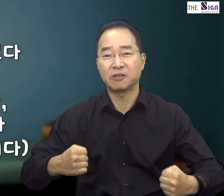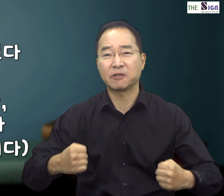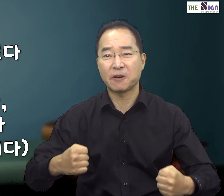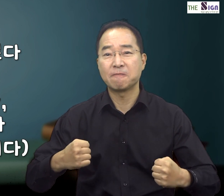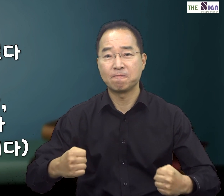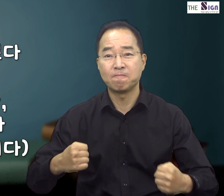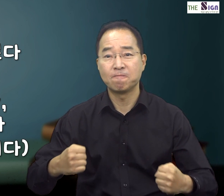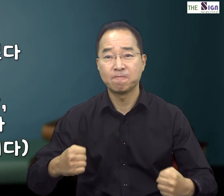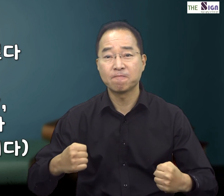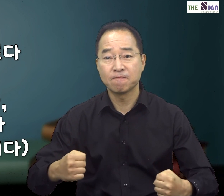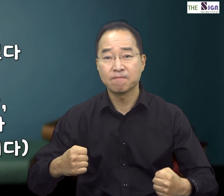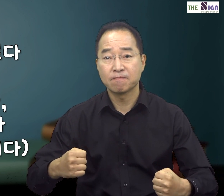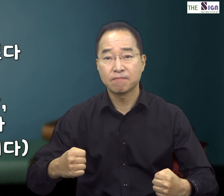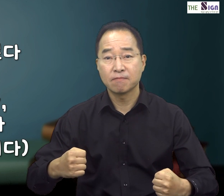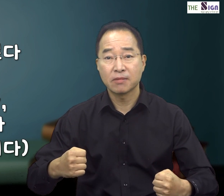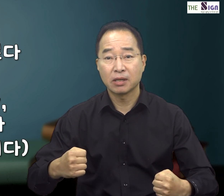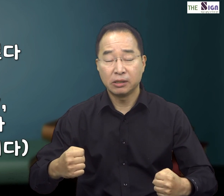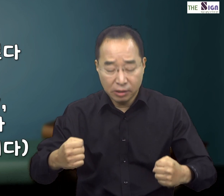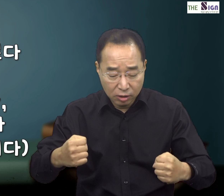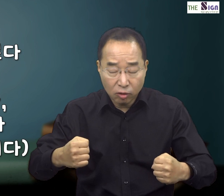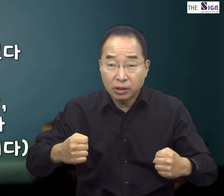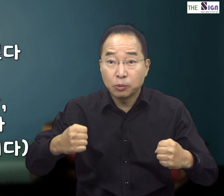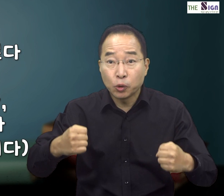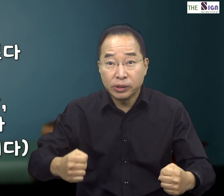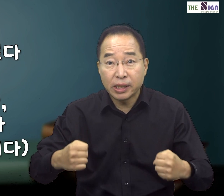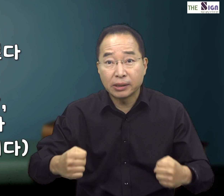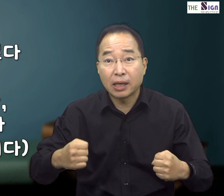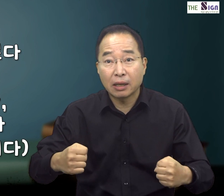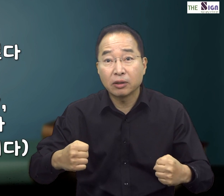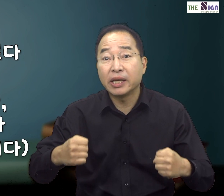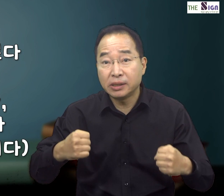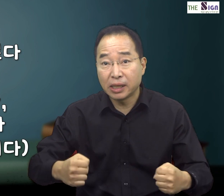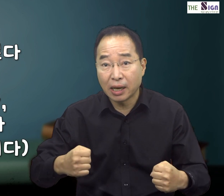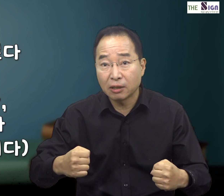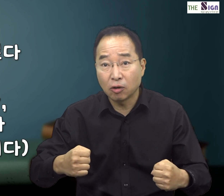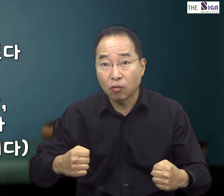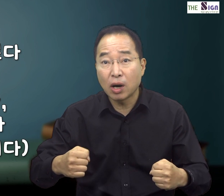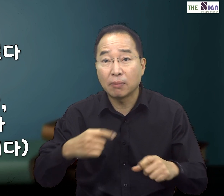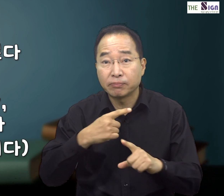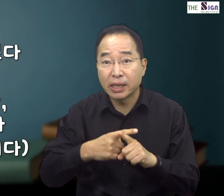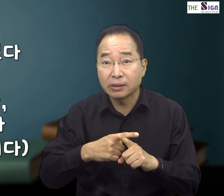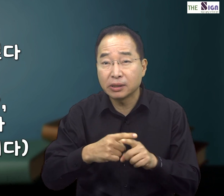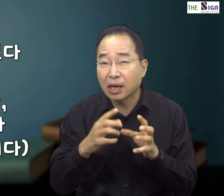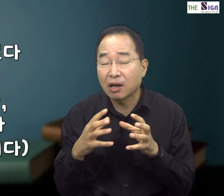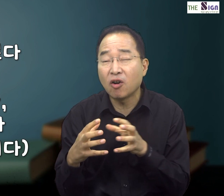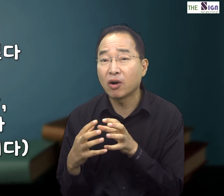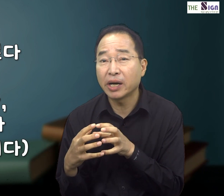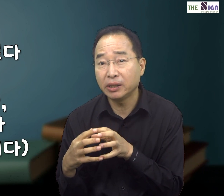써요. 그래서 이건 어떻게 보면 존재하다라는 계시다라는 것과 플러스 약간 건강에